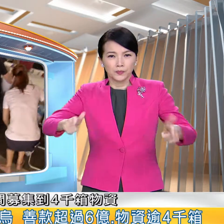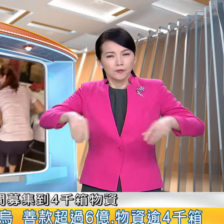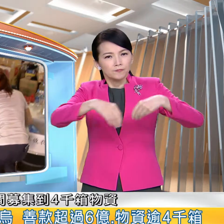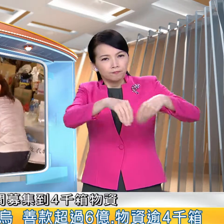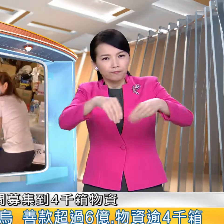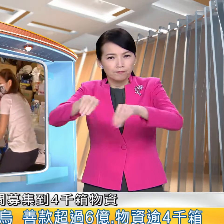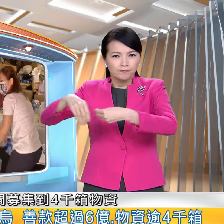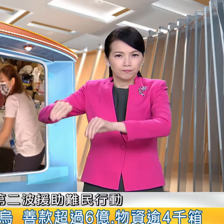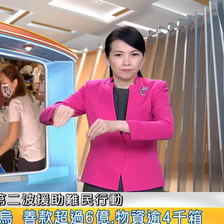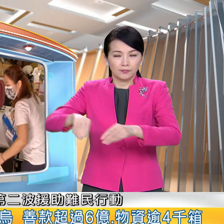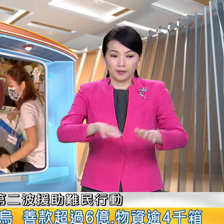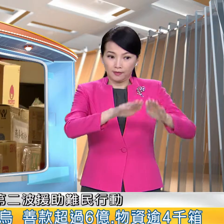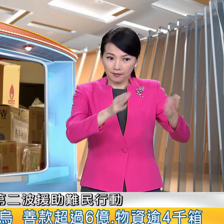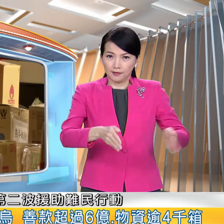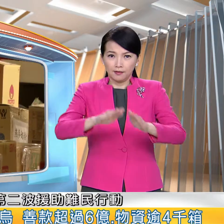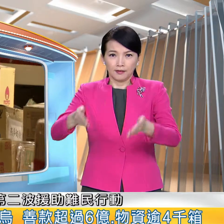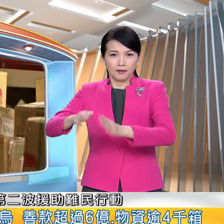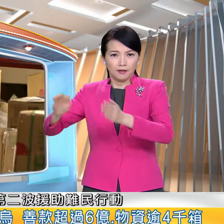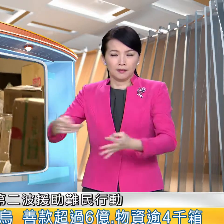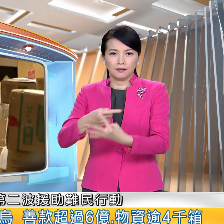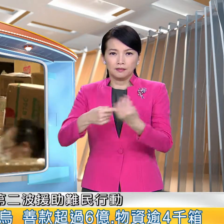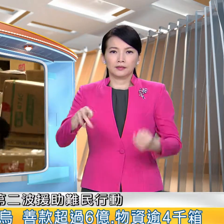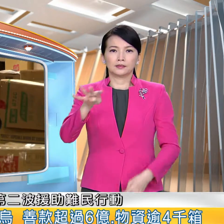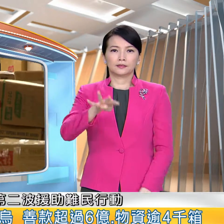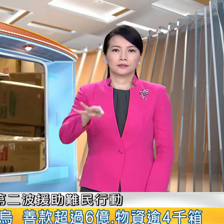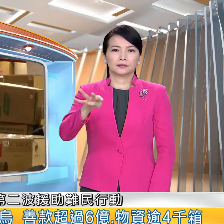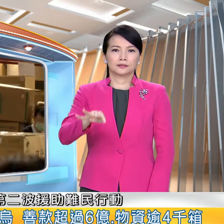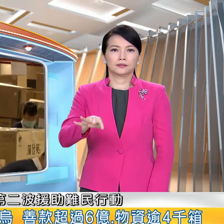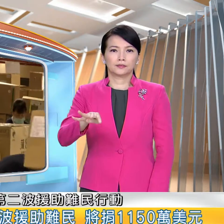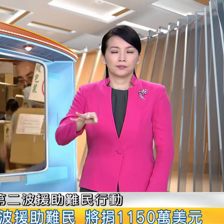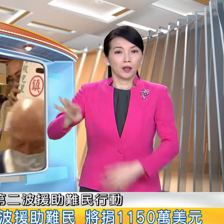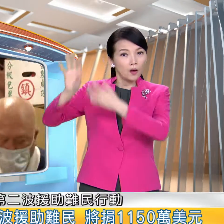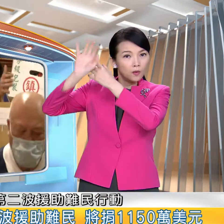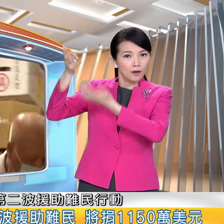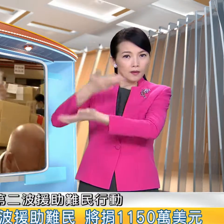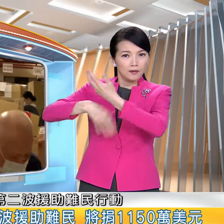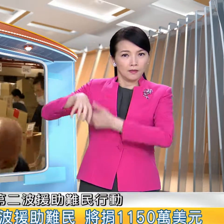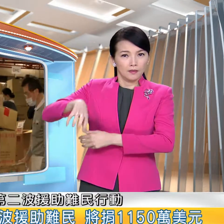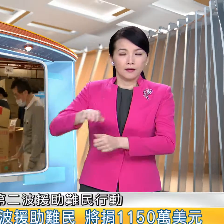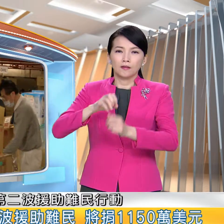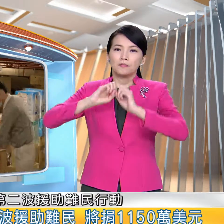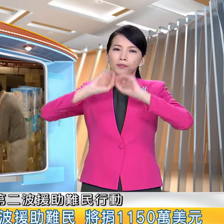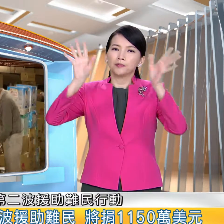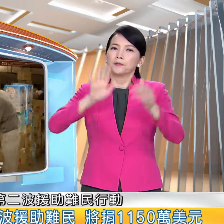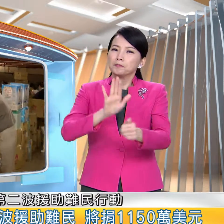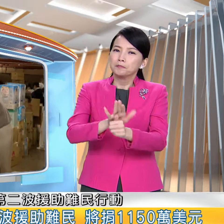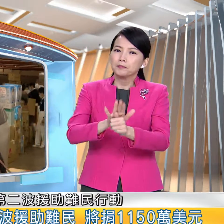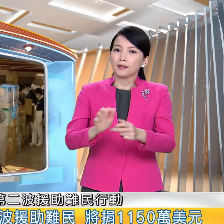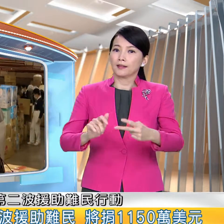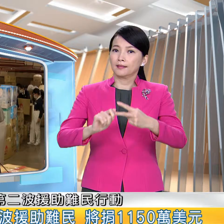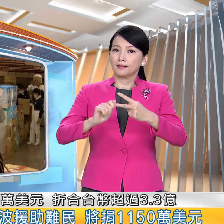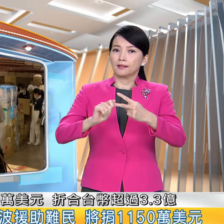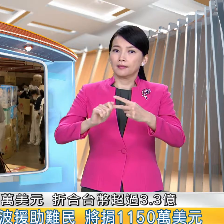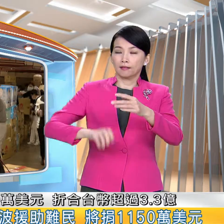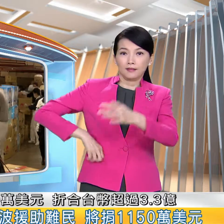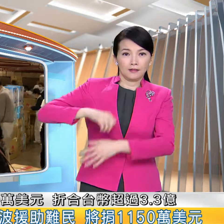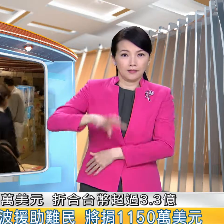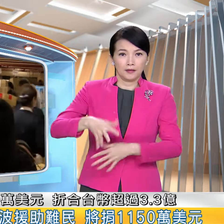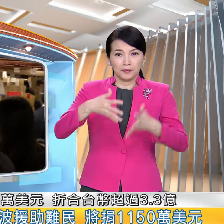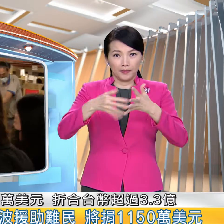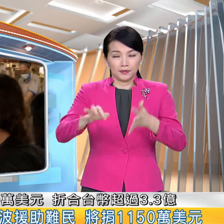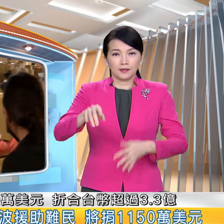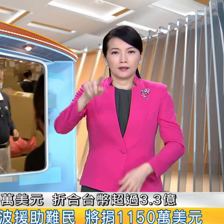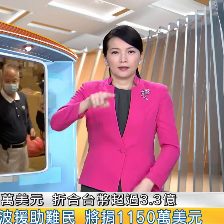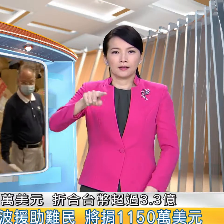到了4000箱的物资。外交部宣布第二波援助难民行动，将